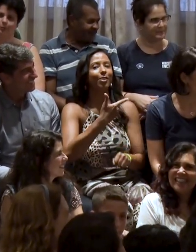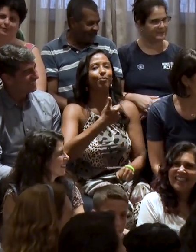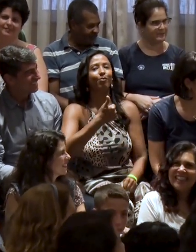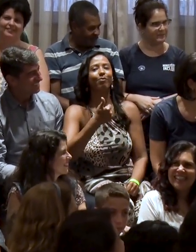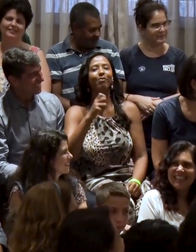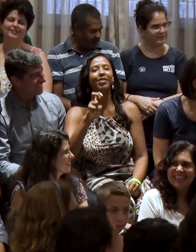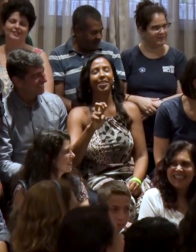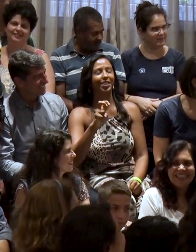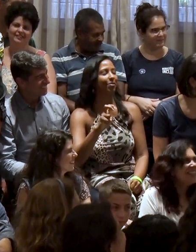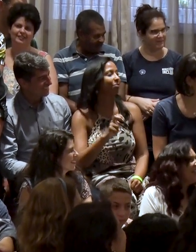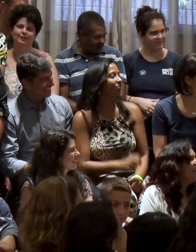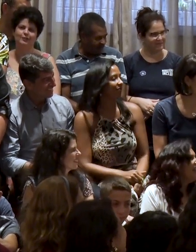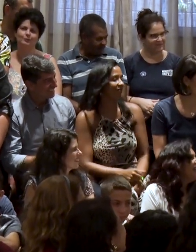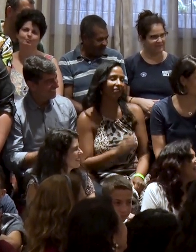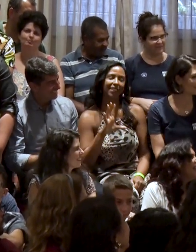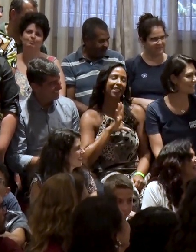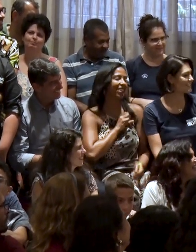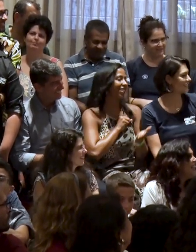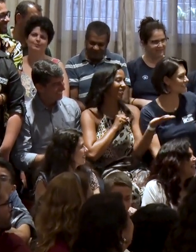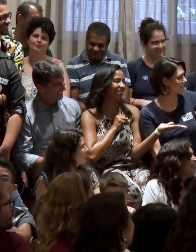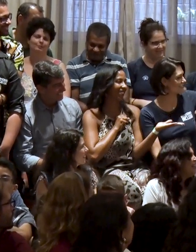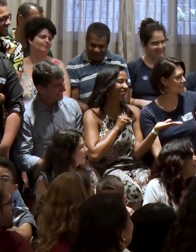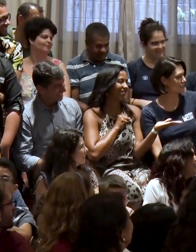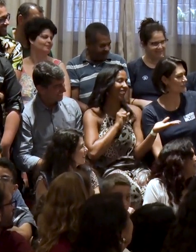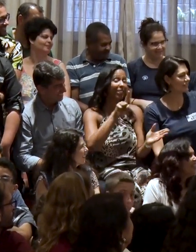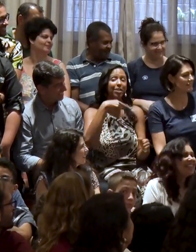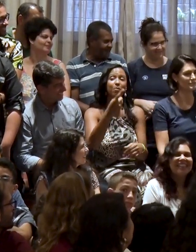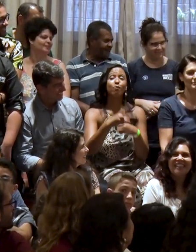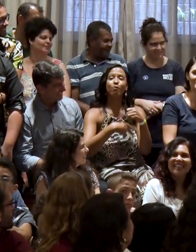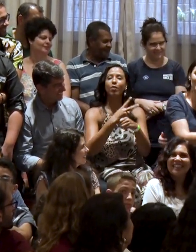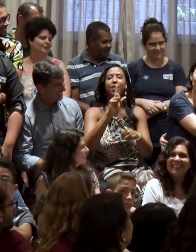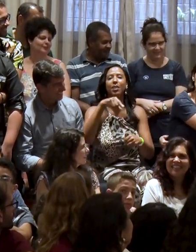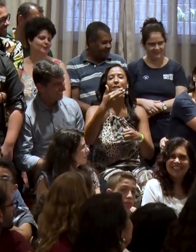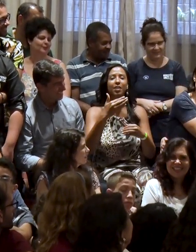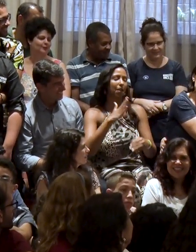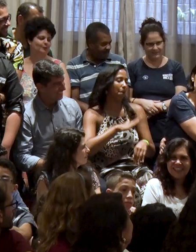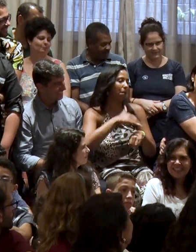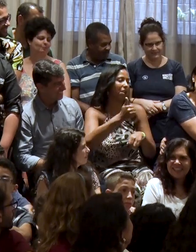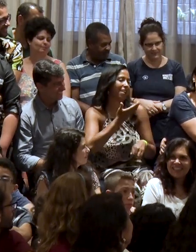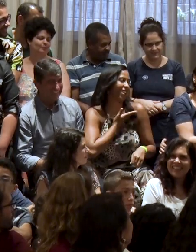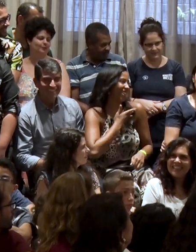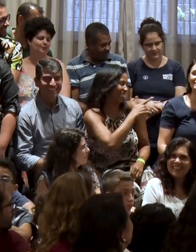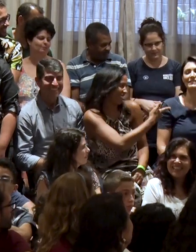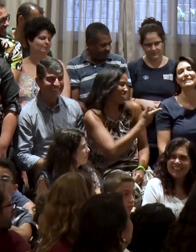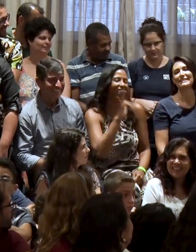Minha paixão, esses dois aqui. E em seguida, 2 anos depois, minha melhor amiga, Carolina.